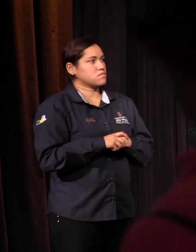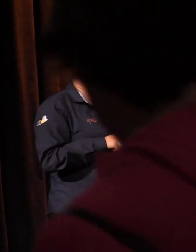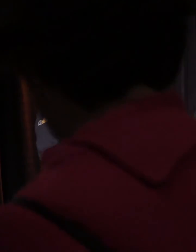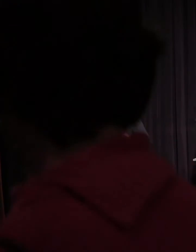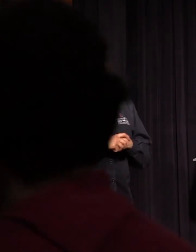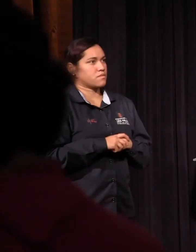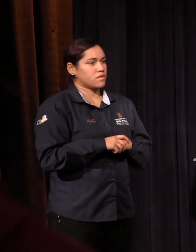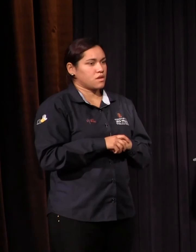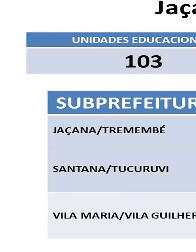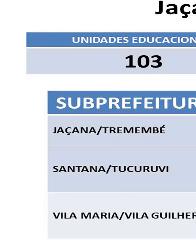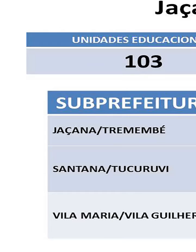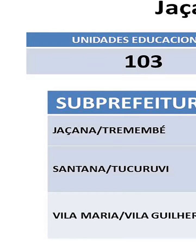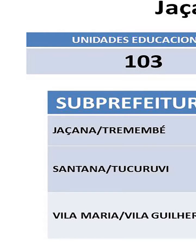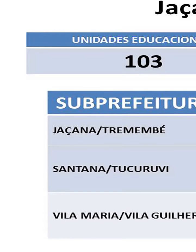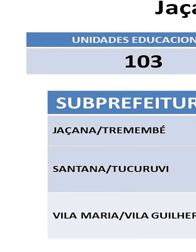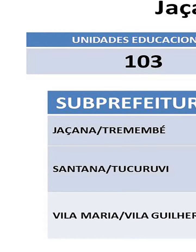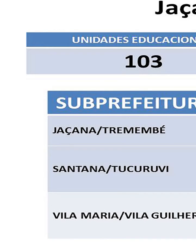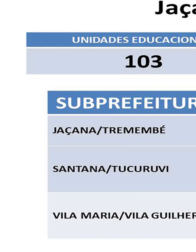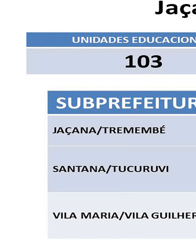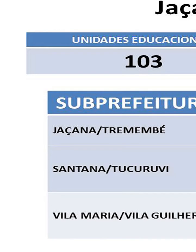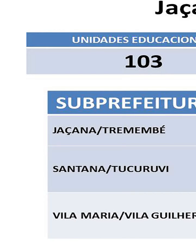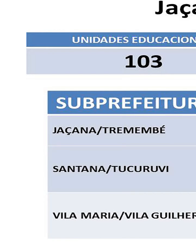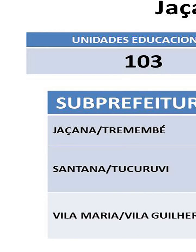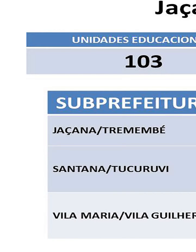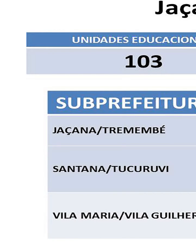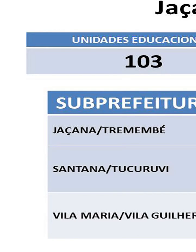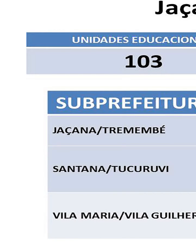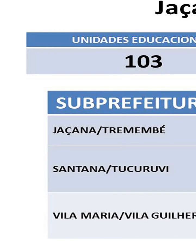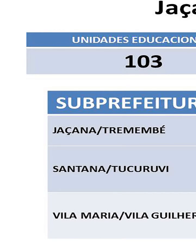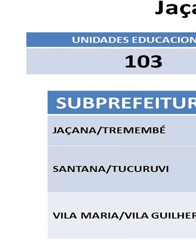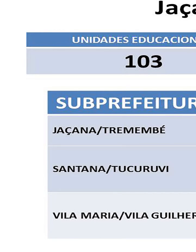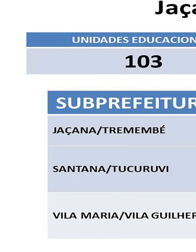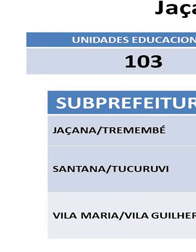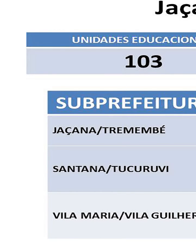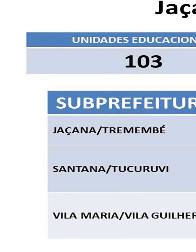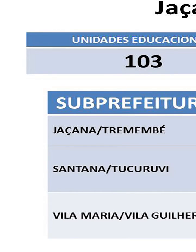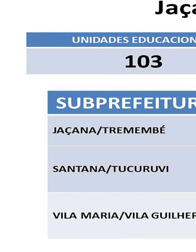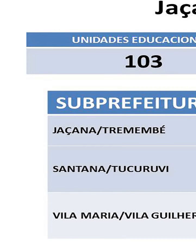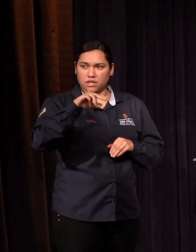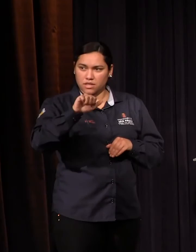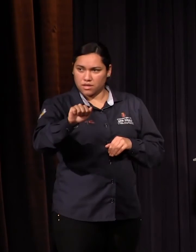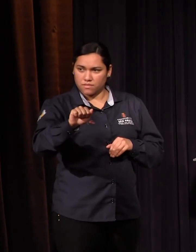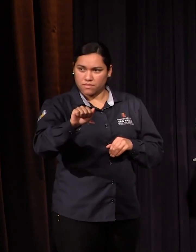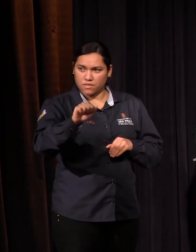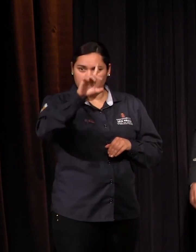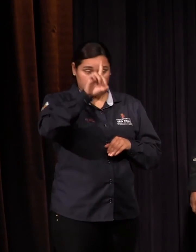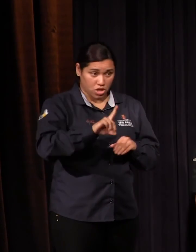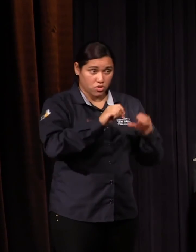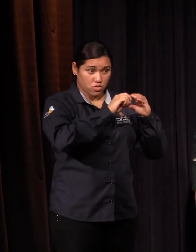jaçanã tremembé a senhora rosana caput borges representando o congresso regional